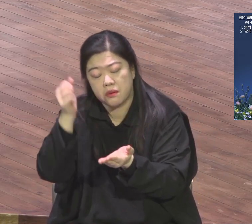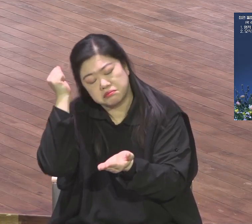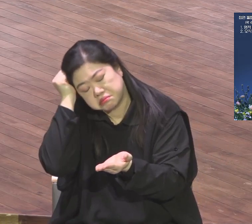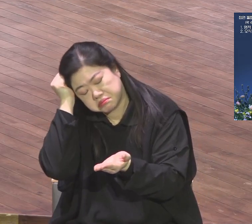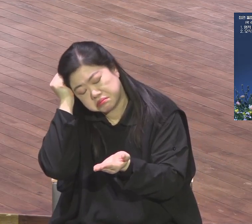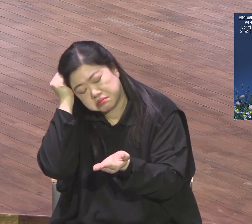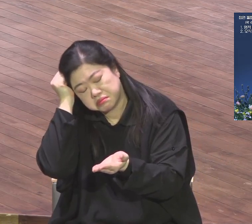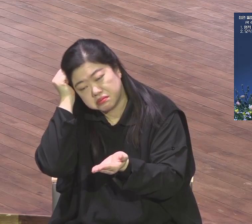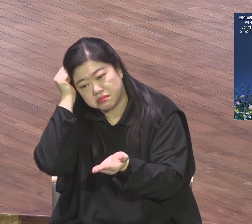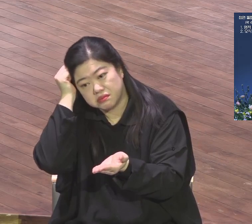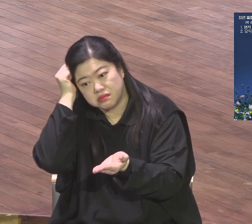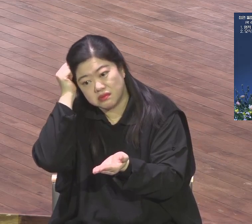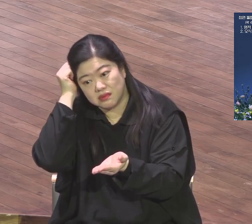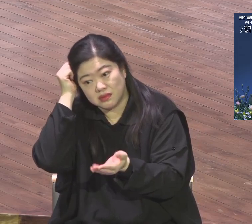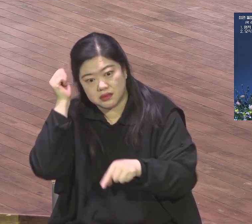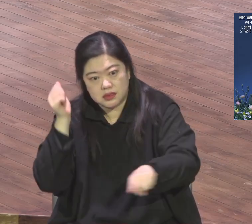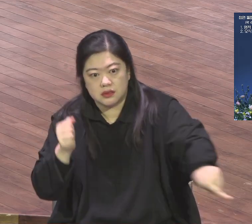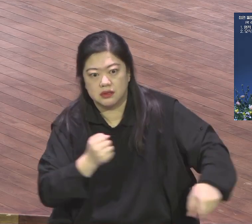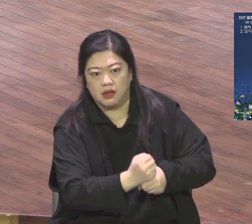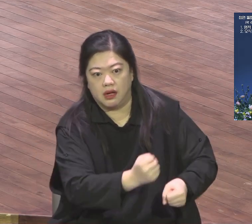치는데 주무시고 계시다.